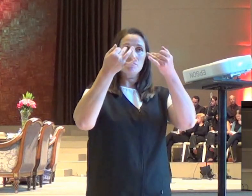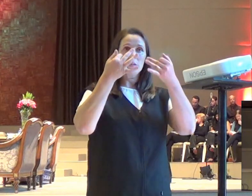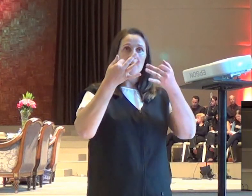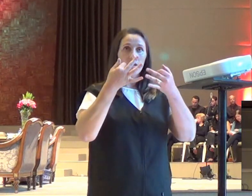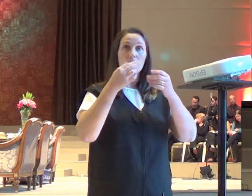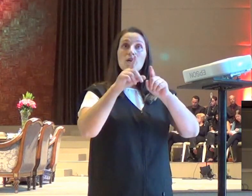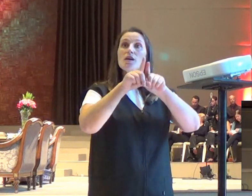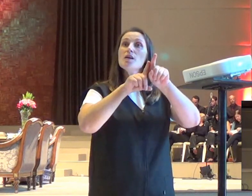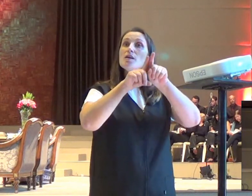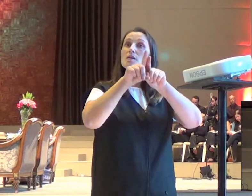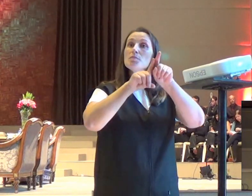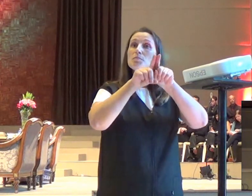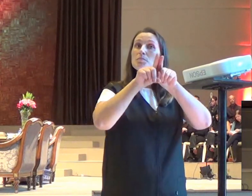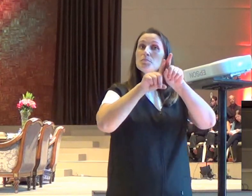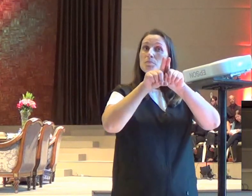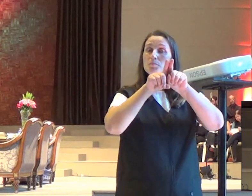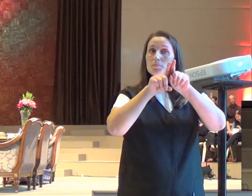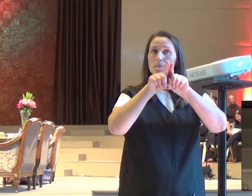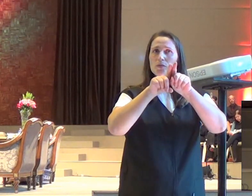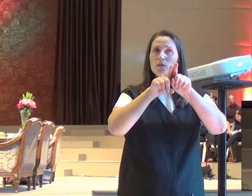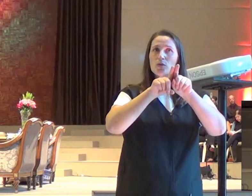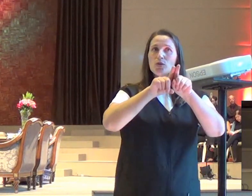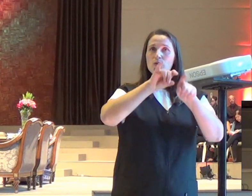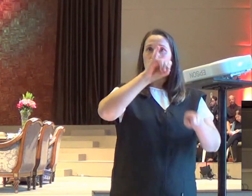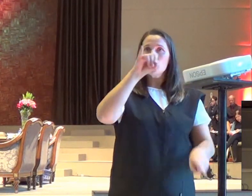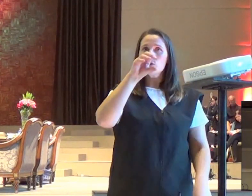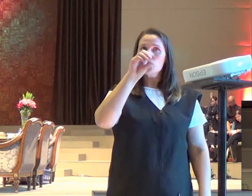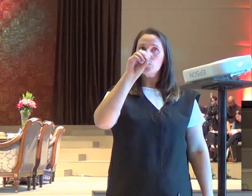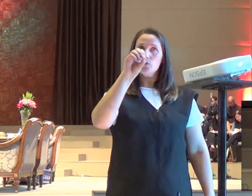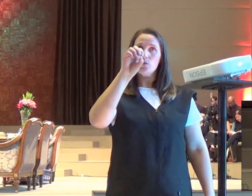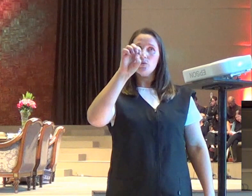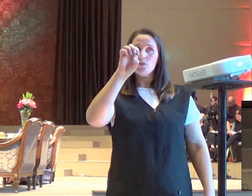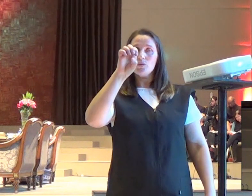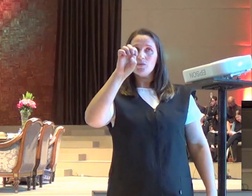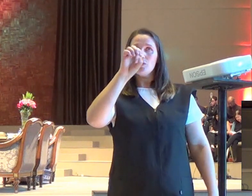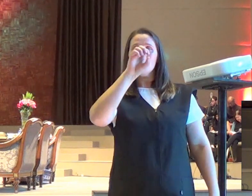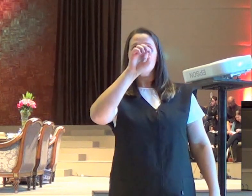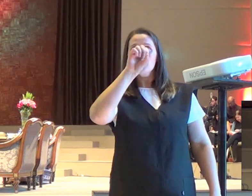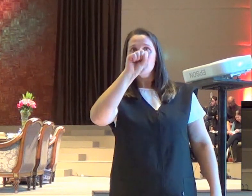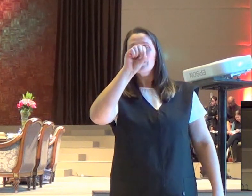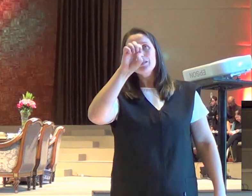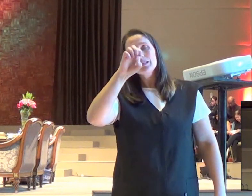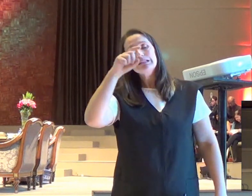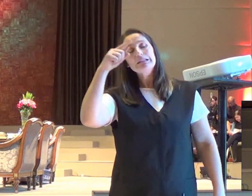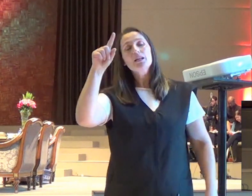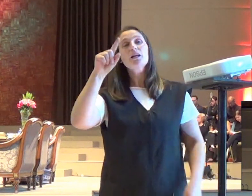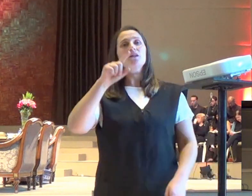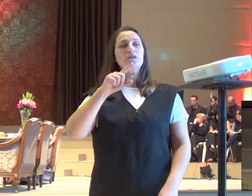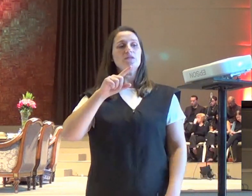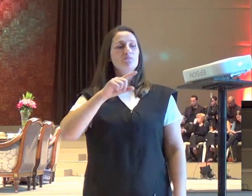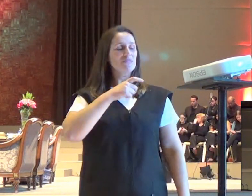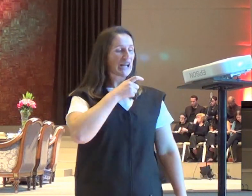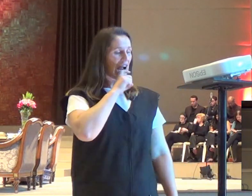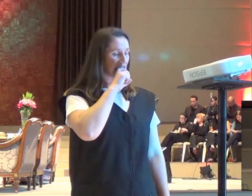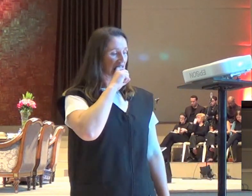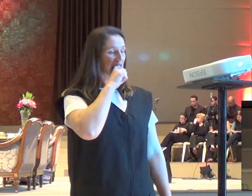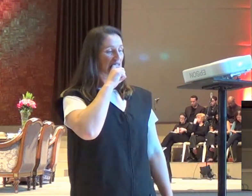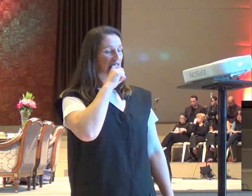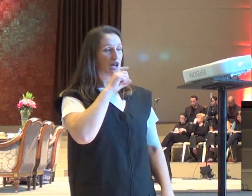José tinham inveja dele, mas o seu pai ficou pensando no caso,